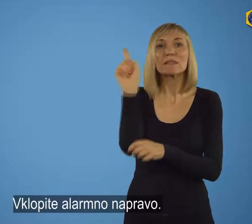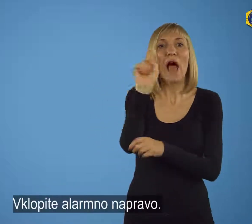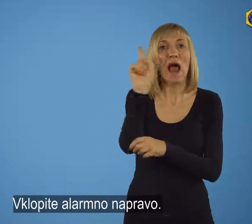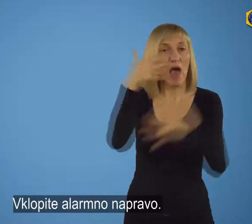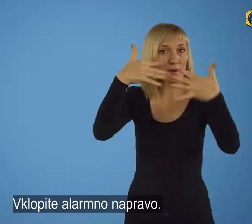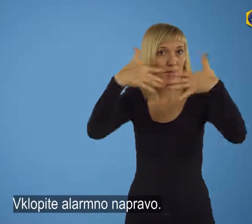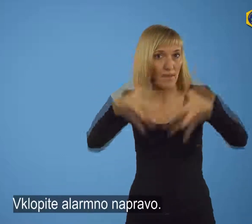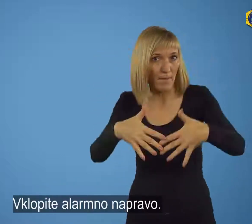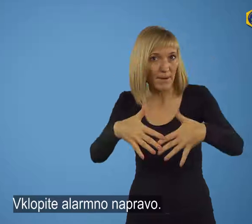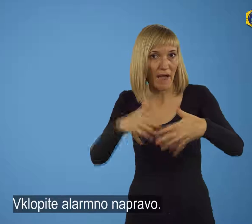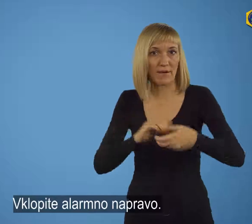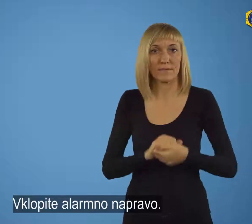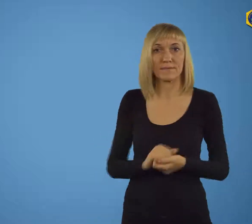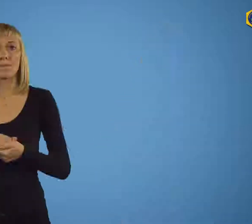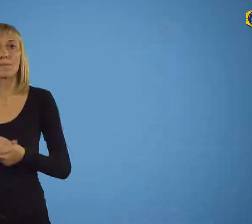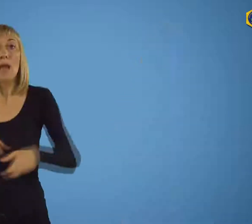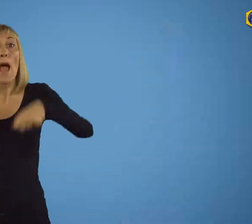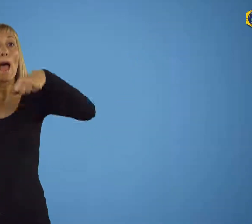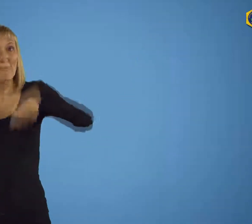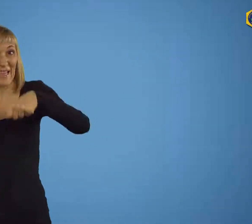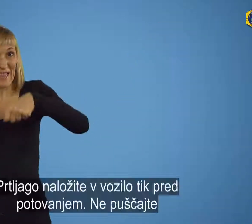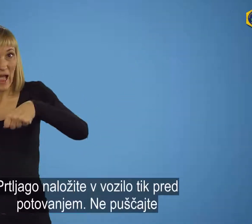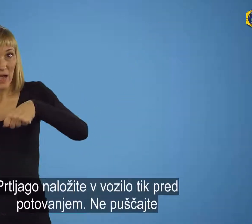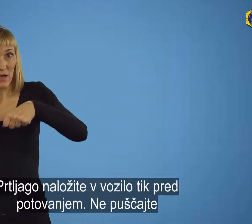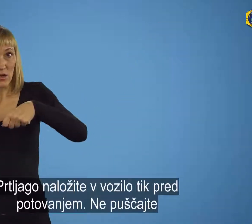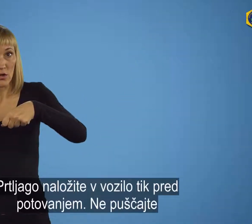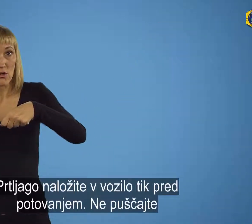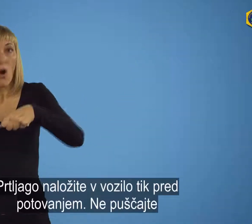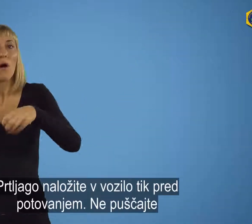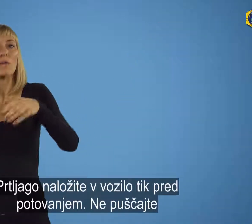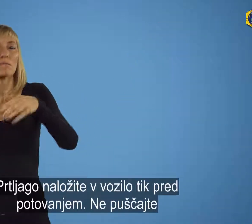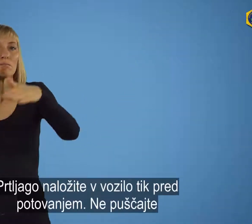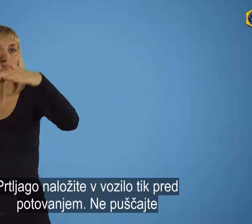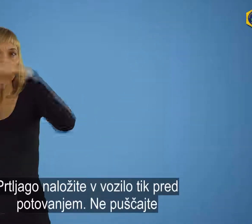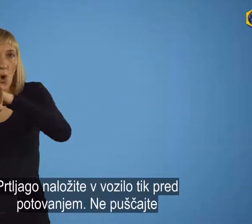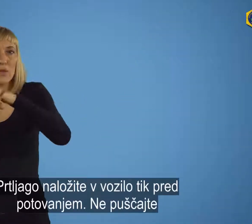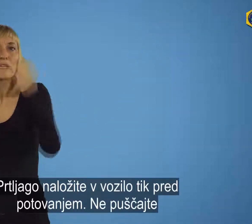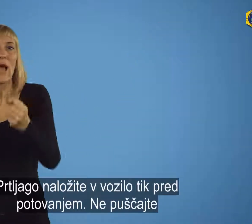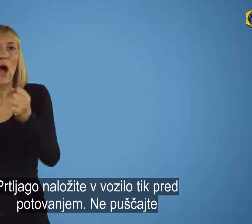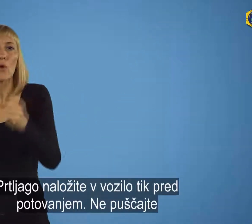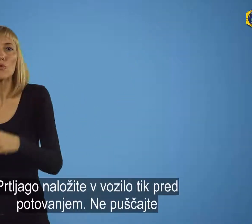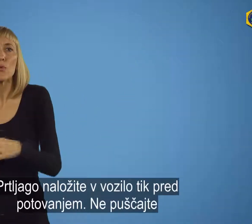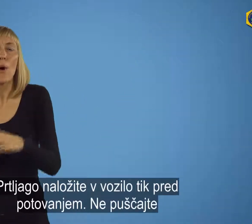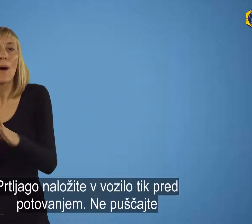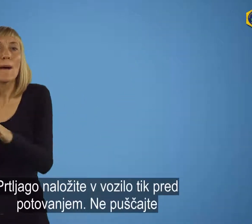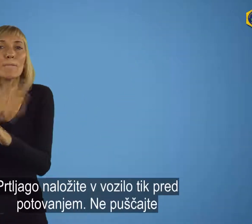Vklopite alarmno napravo. Prtljago naložite v vozilo tik pred potovanjem.